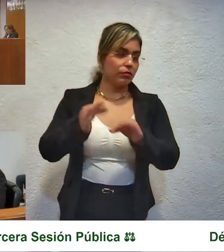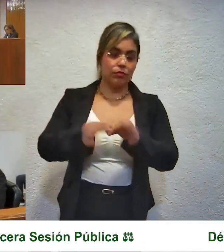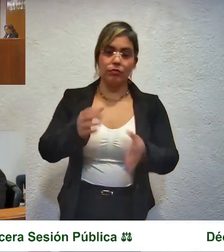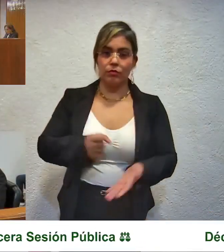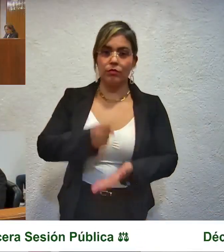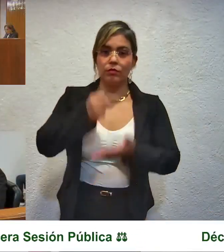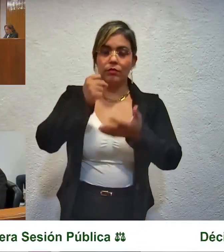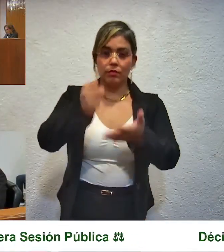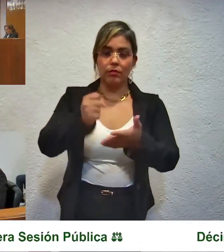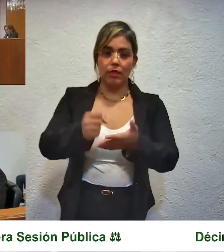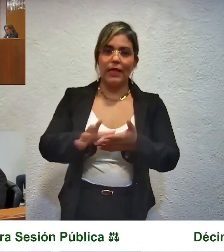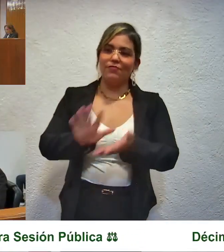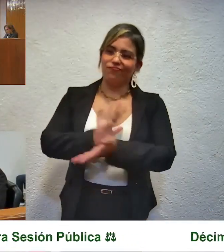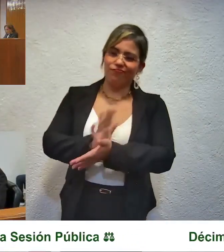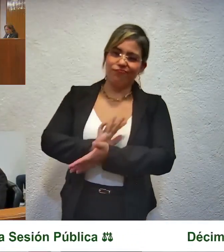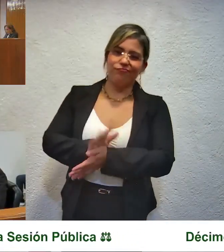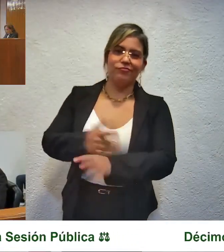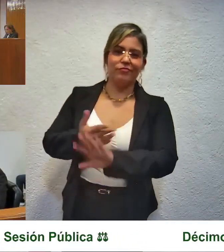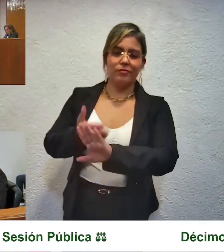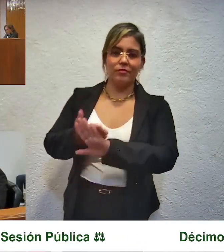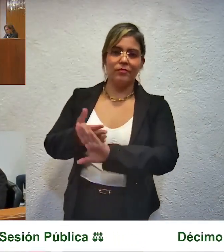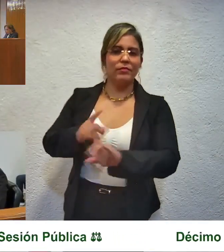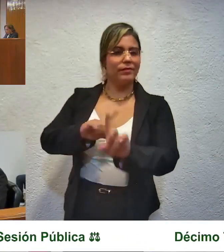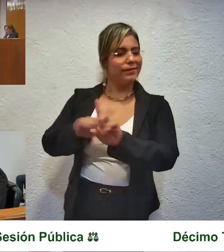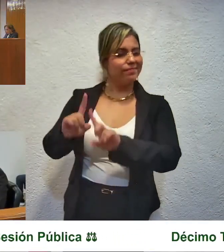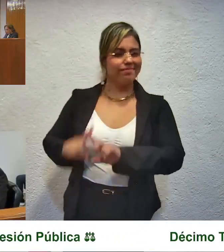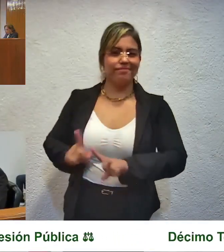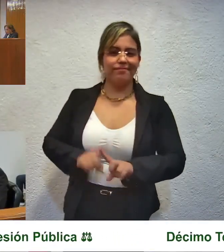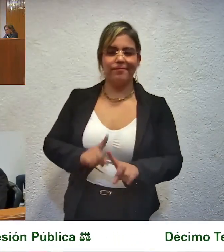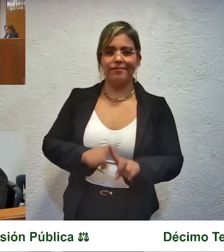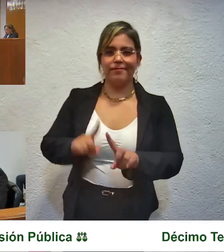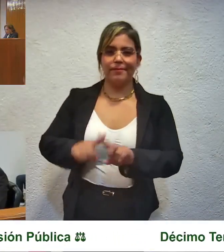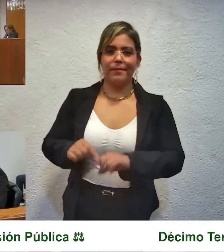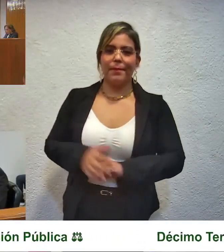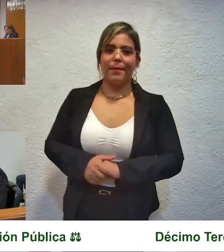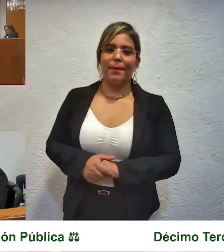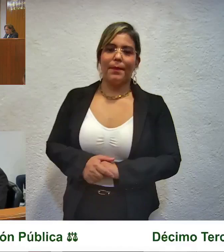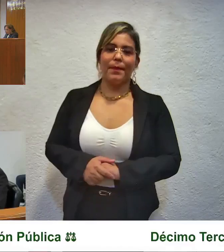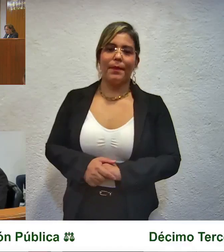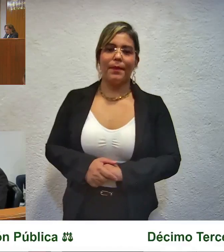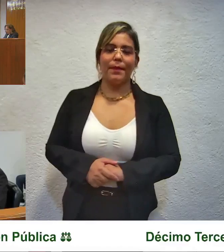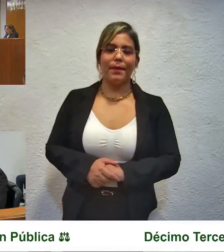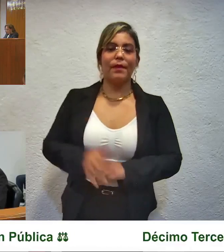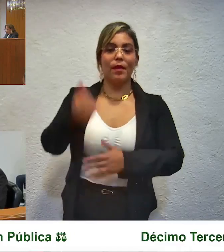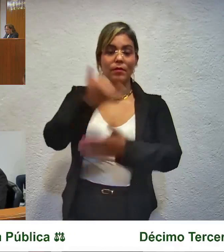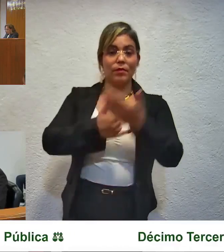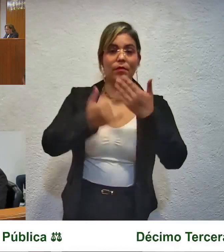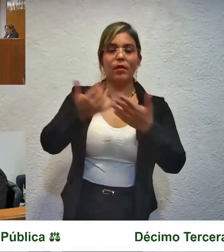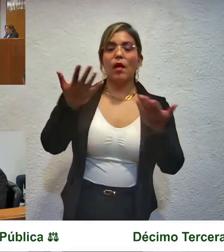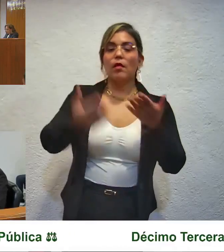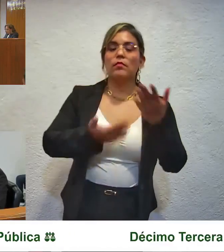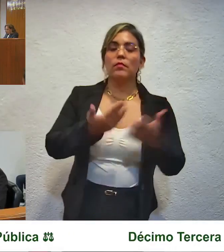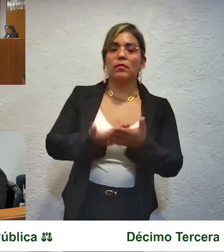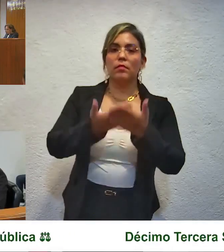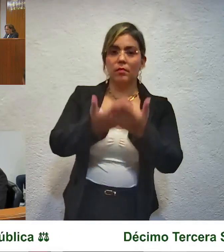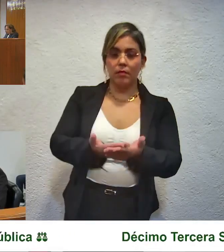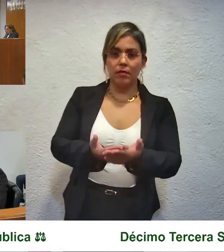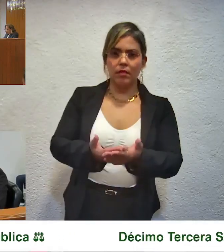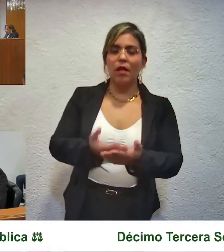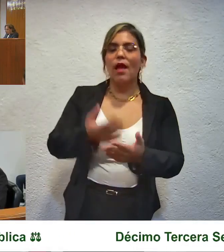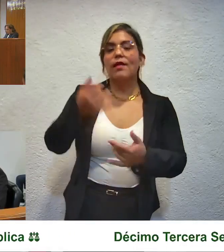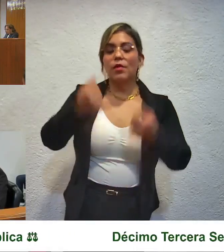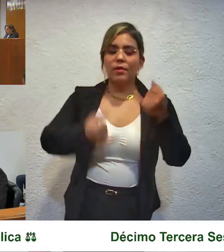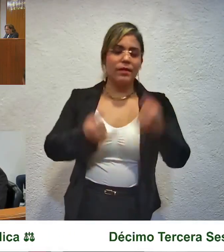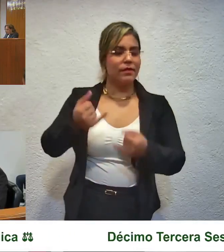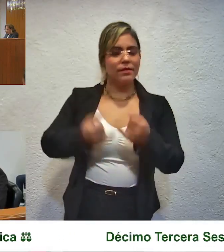de presión, hostilidad e intimidación institucional. En el proyecto se propone desechar parcialmente el juicio y